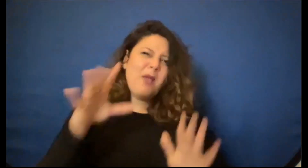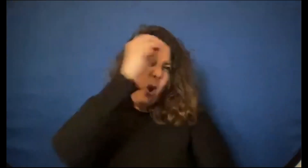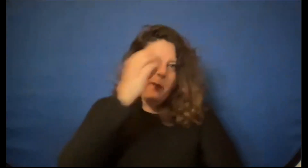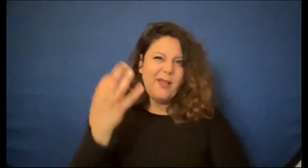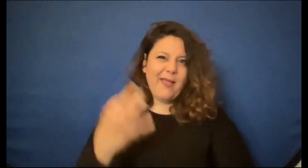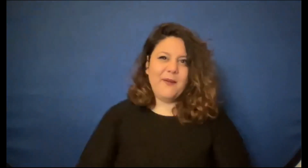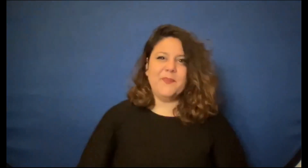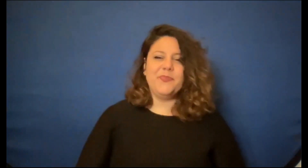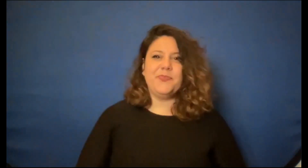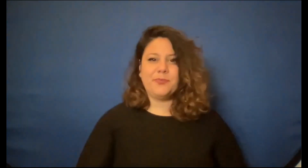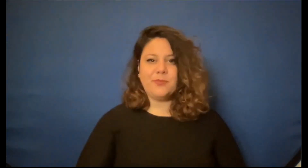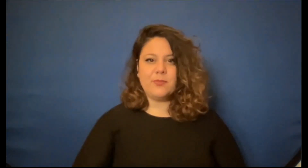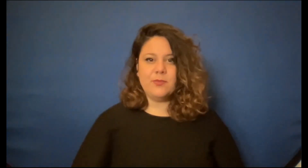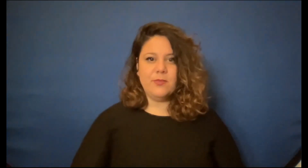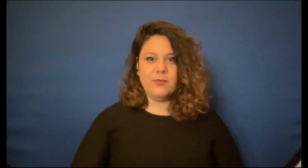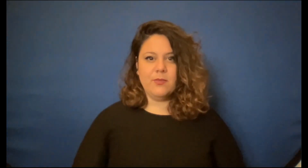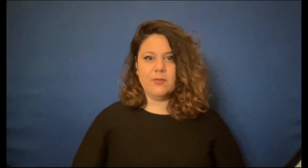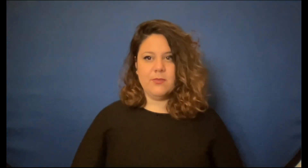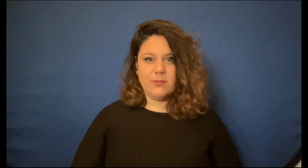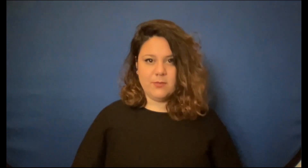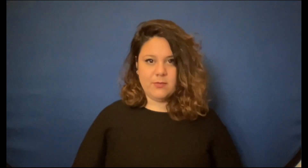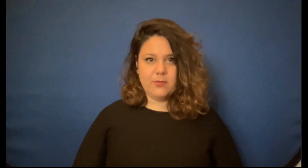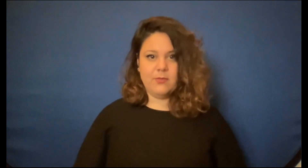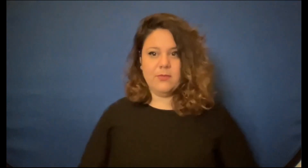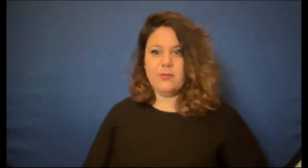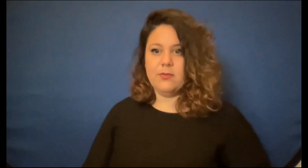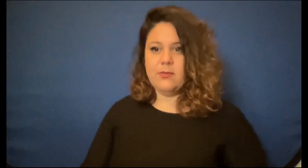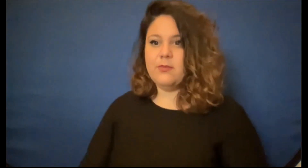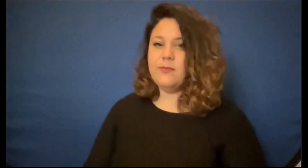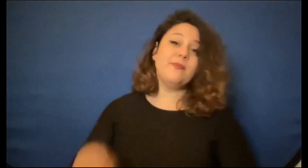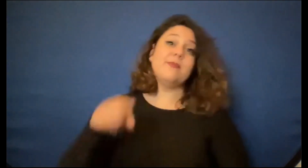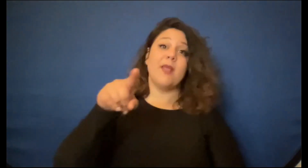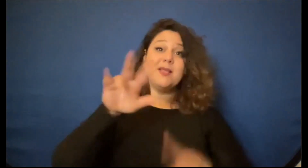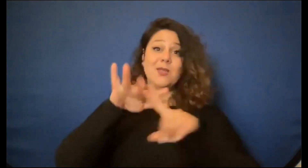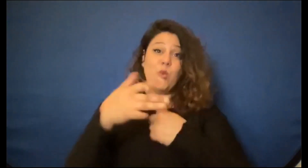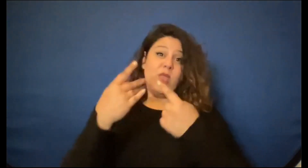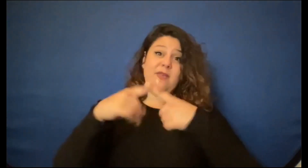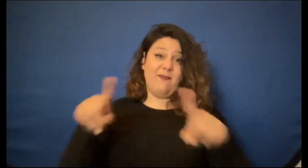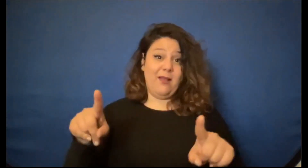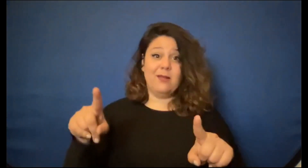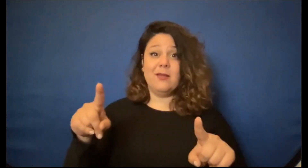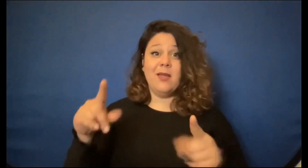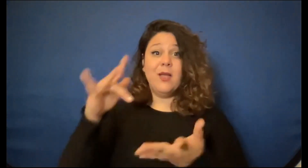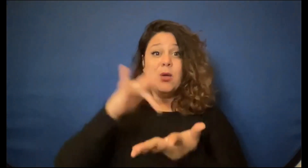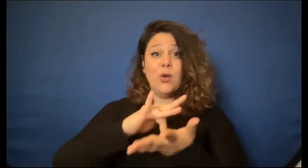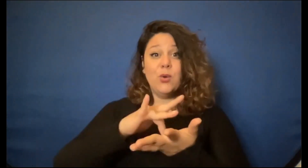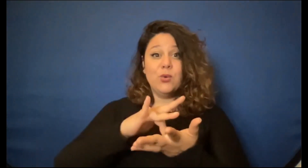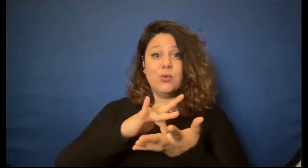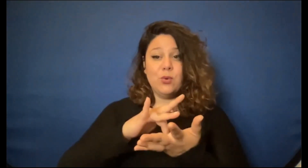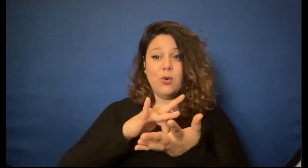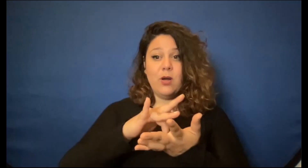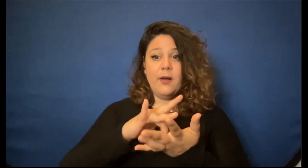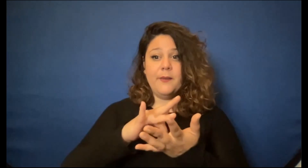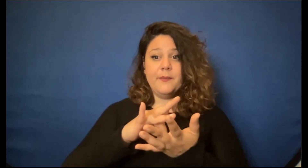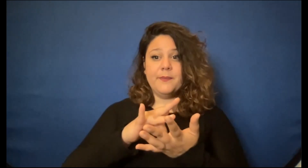Eso es una cosa distinta. Es decir, efectivamente, cuando hablamos con personas, que son personas,